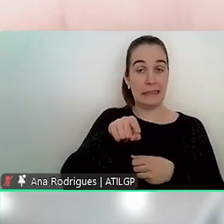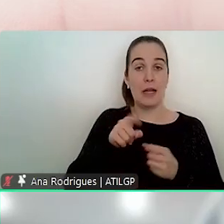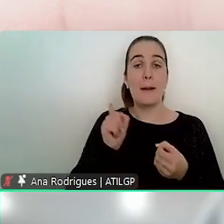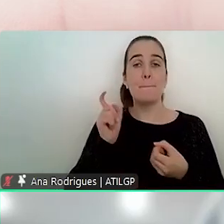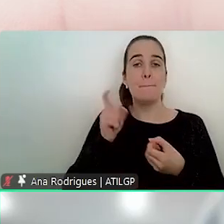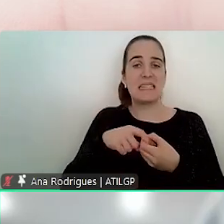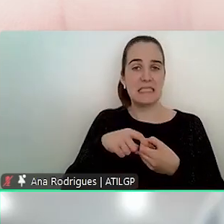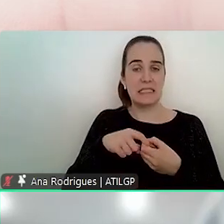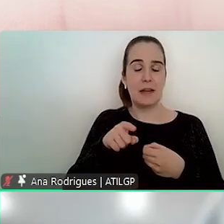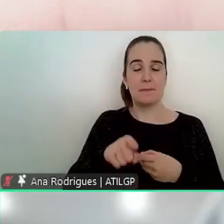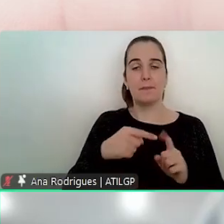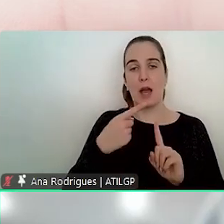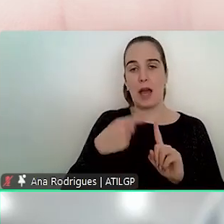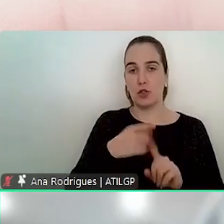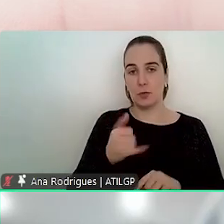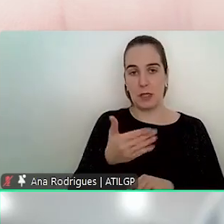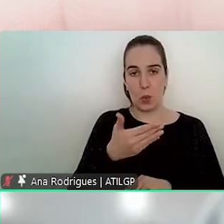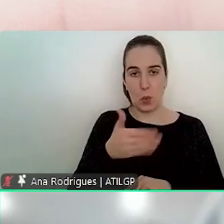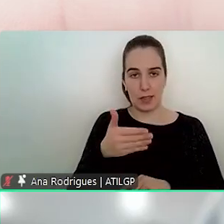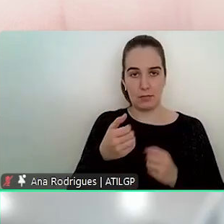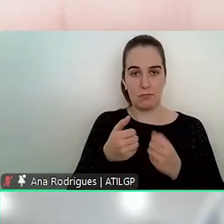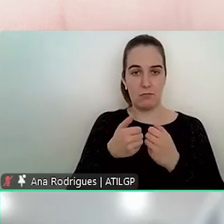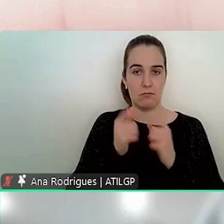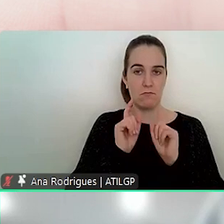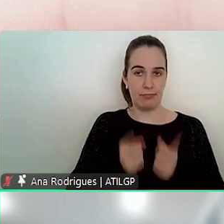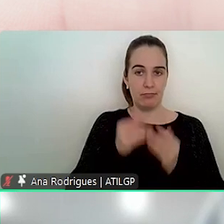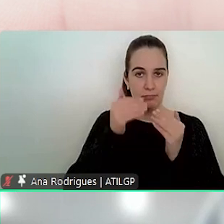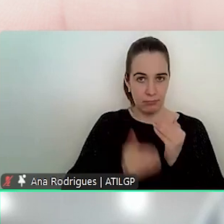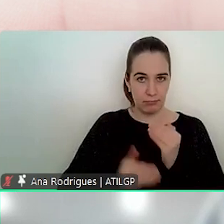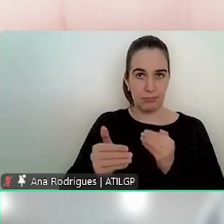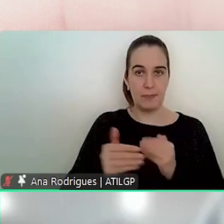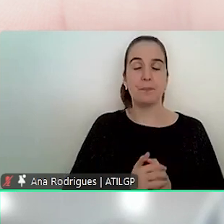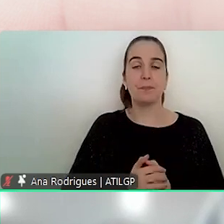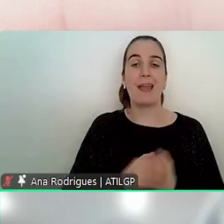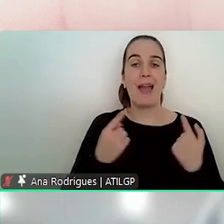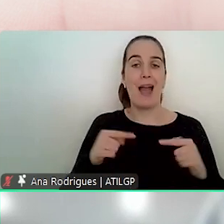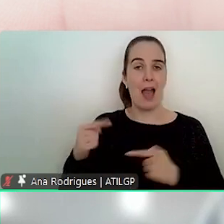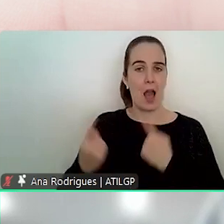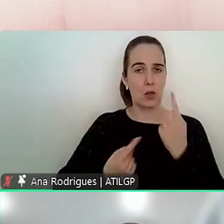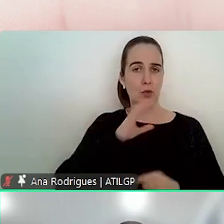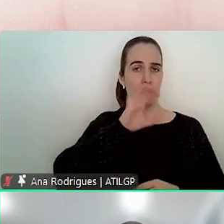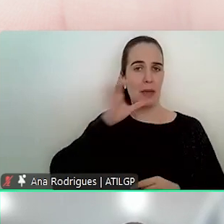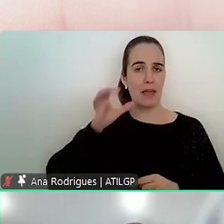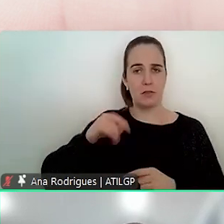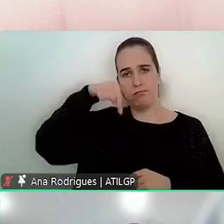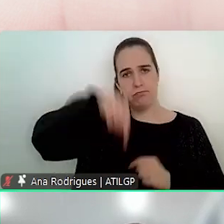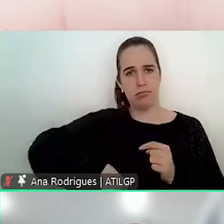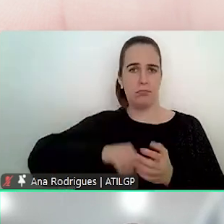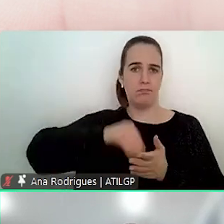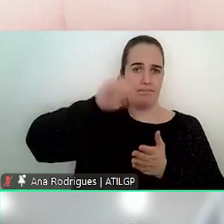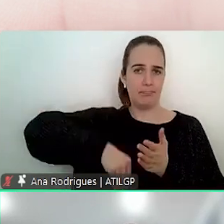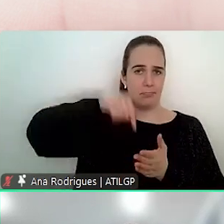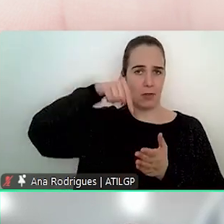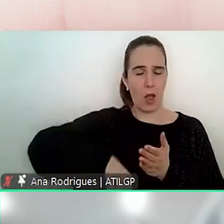si surgiu em 2011, existem um conjunto de países, uns foram signatários originais, outros foram